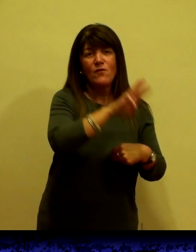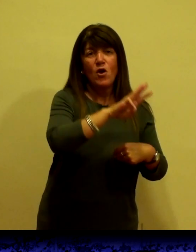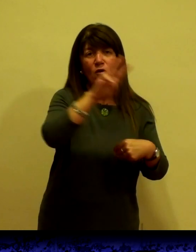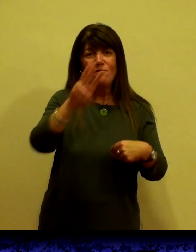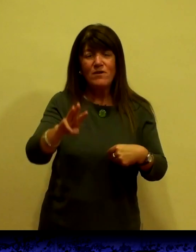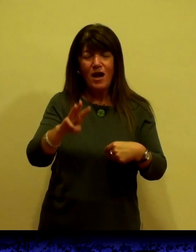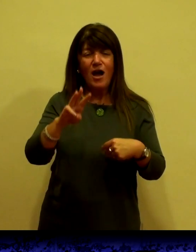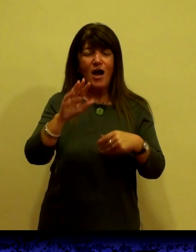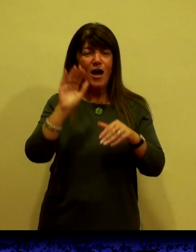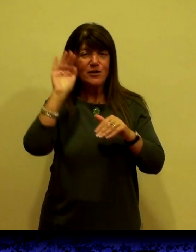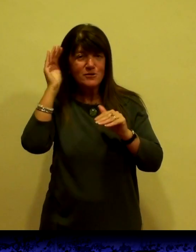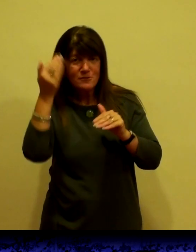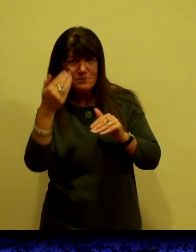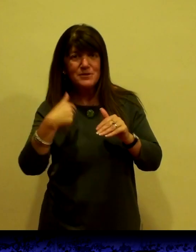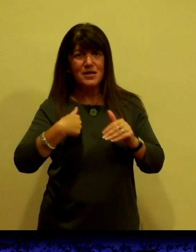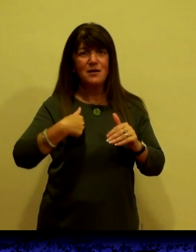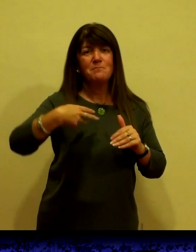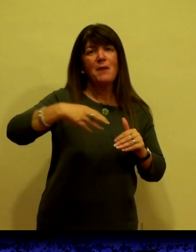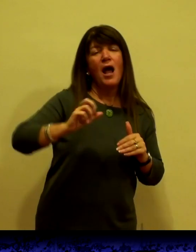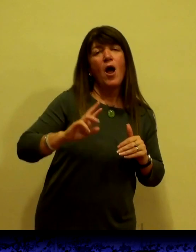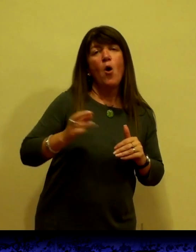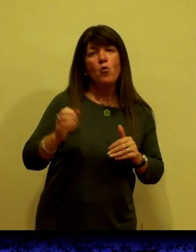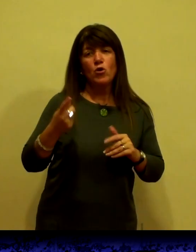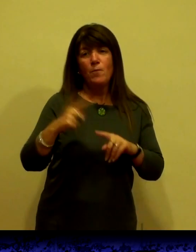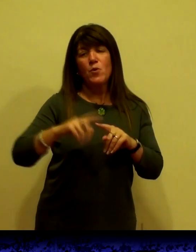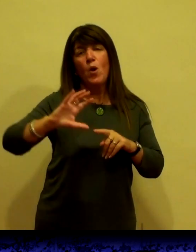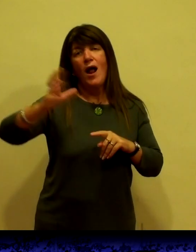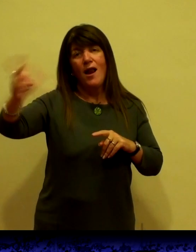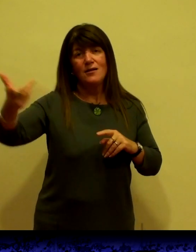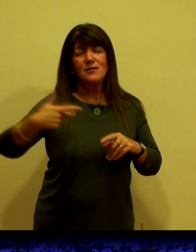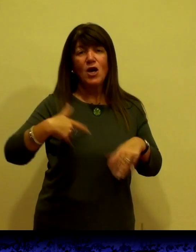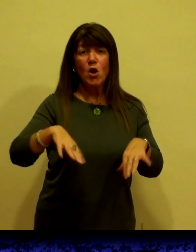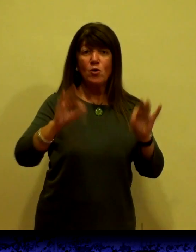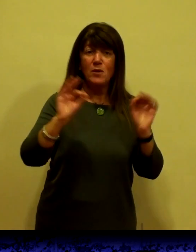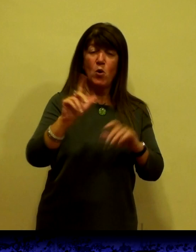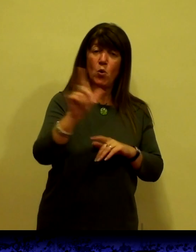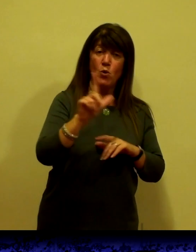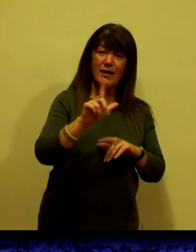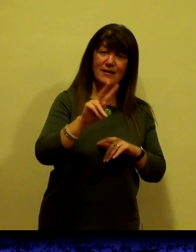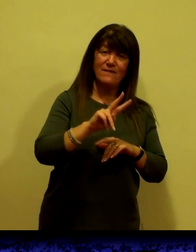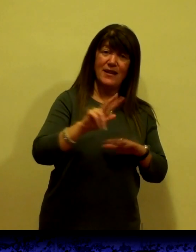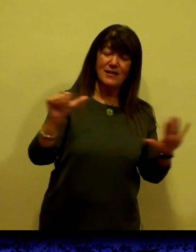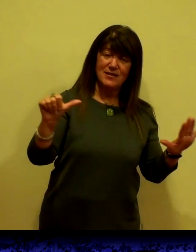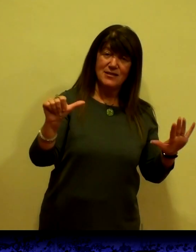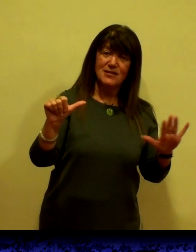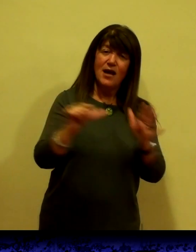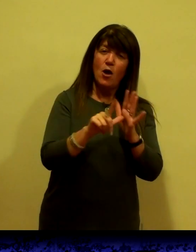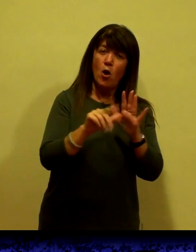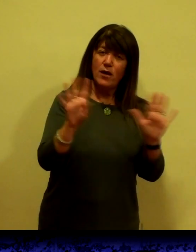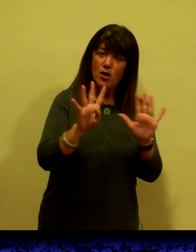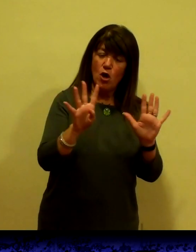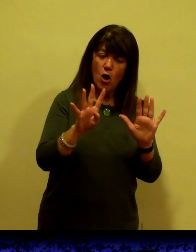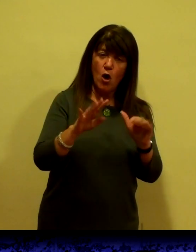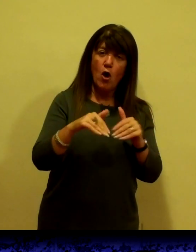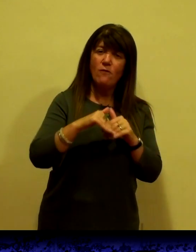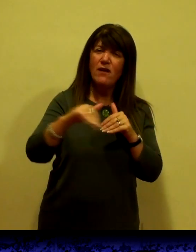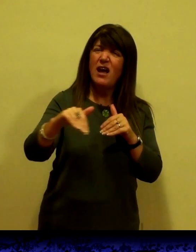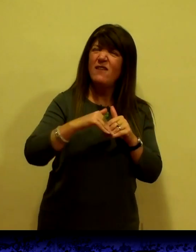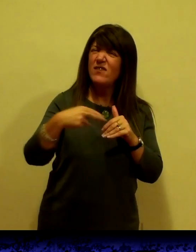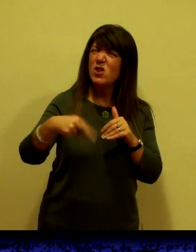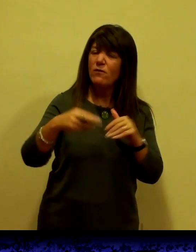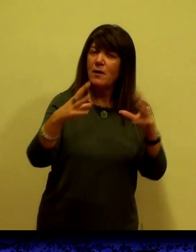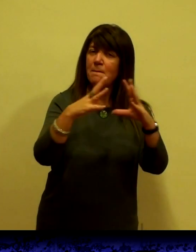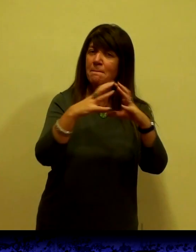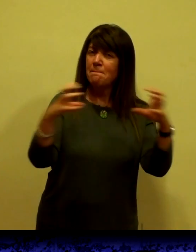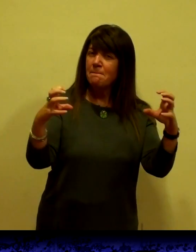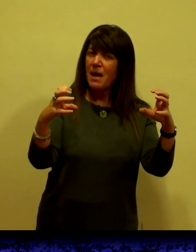Mauro sicuramente, ma anche altri, e dalle 9 lunedì 26 appunto a Palazzo Barolo, che è in via, io non mi ricordo, ricordiamo, via